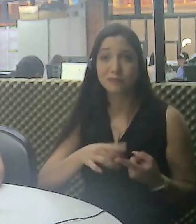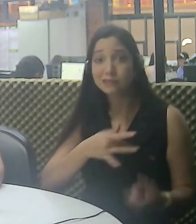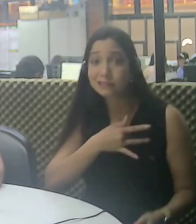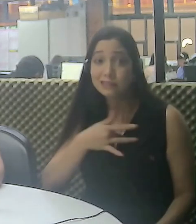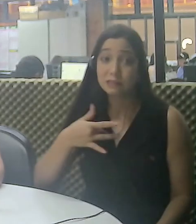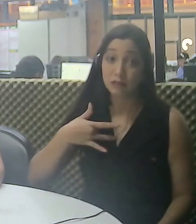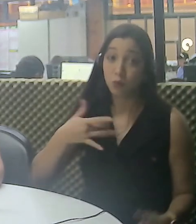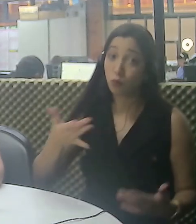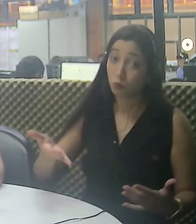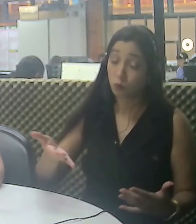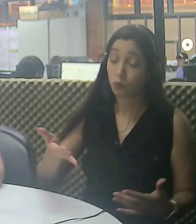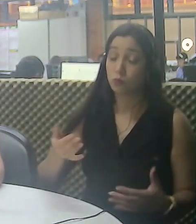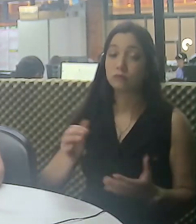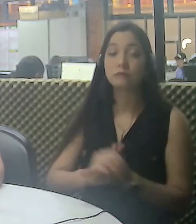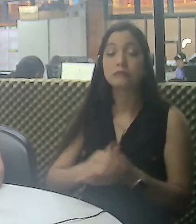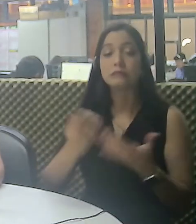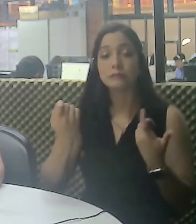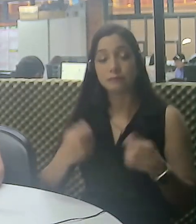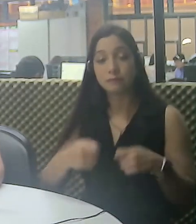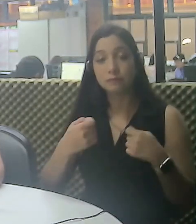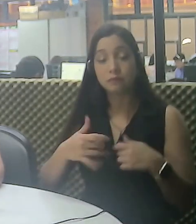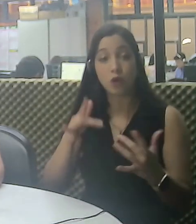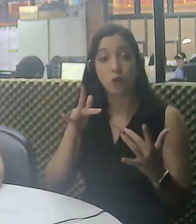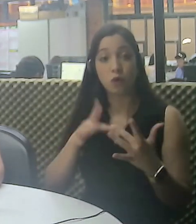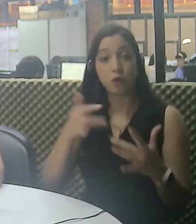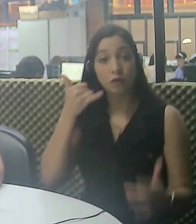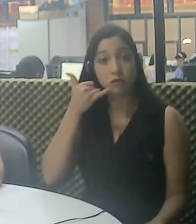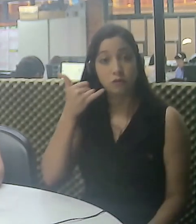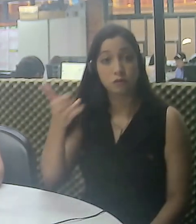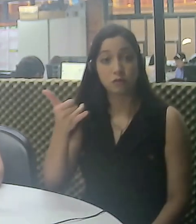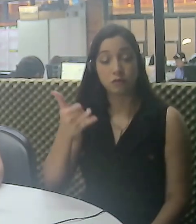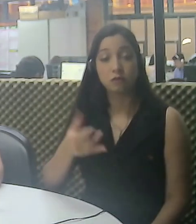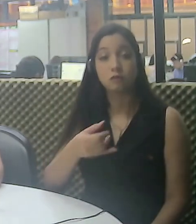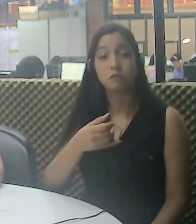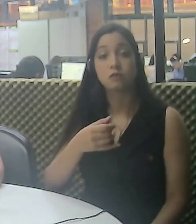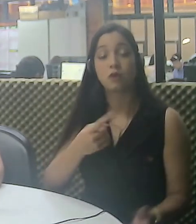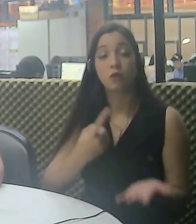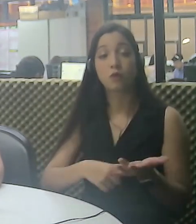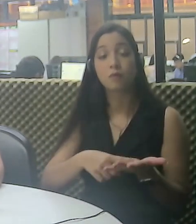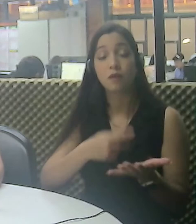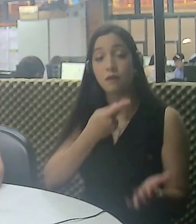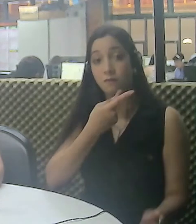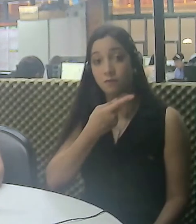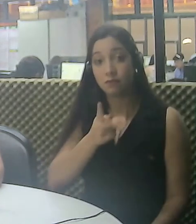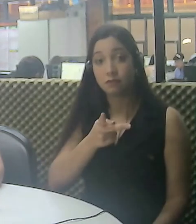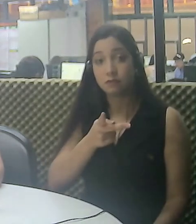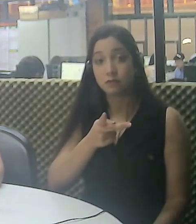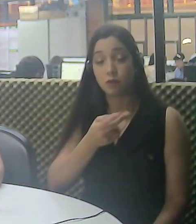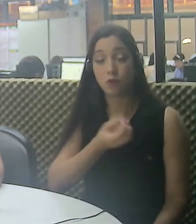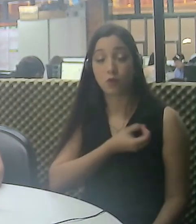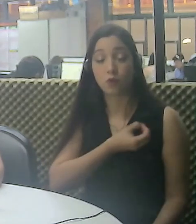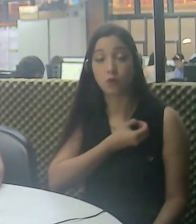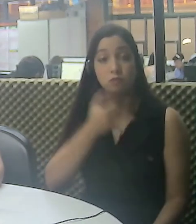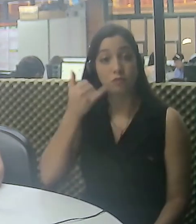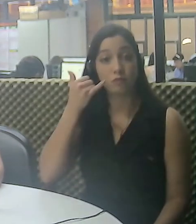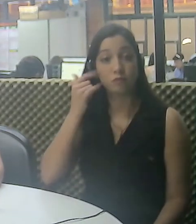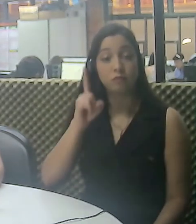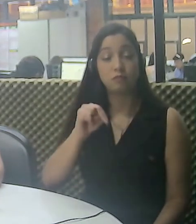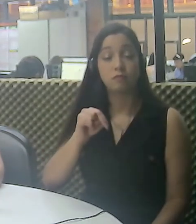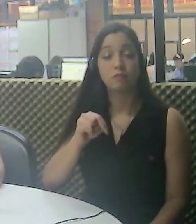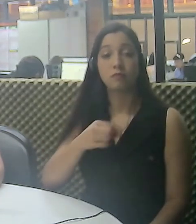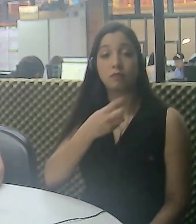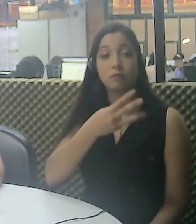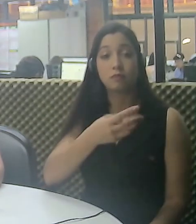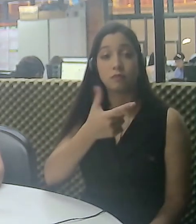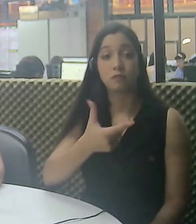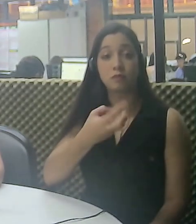por razões de saúde, é necessário entrar em contato pelo telefone e agendar a visita. O telefone de contato do IPREMO